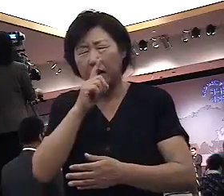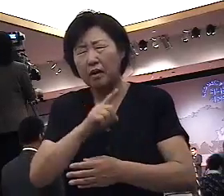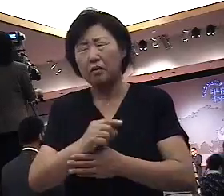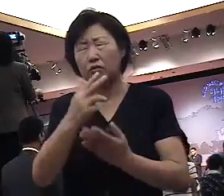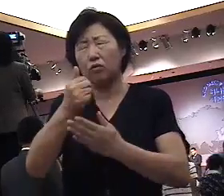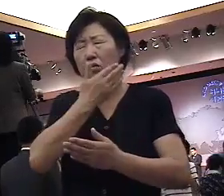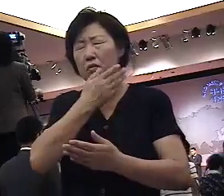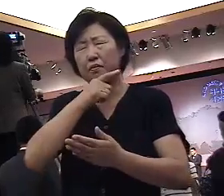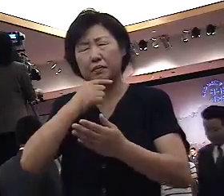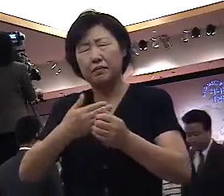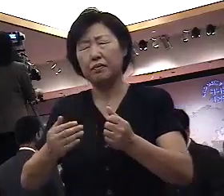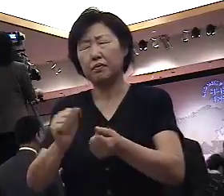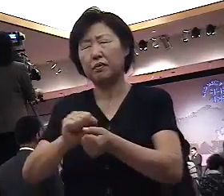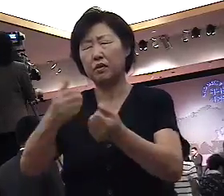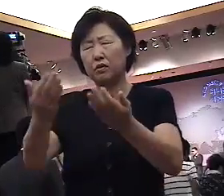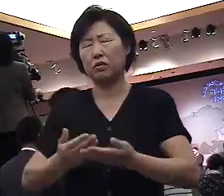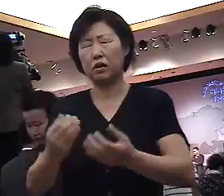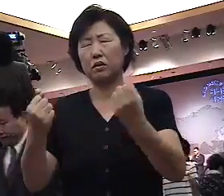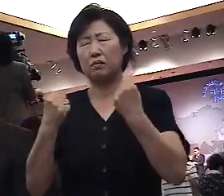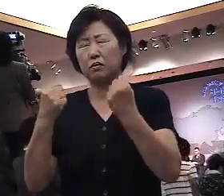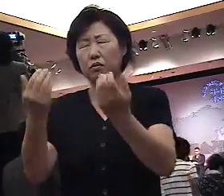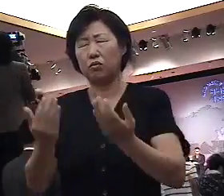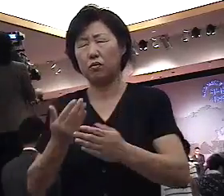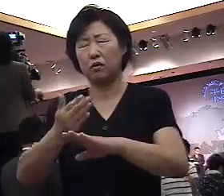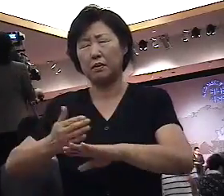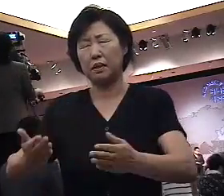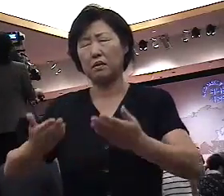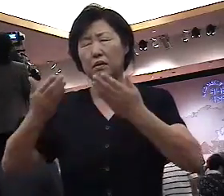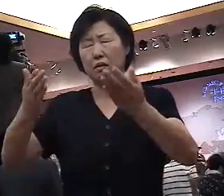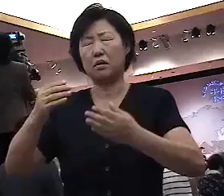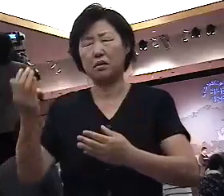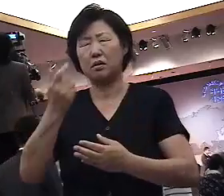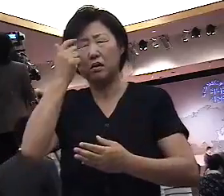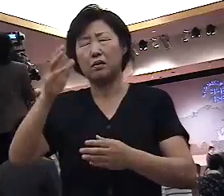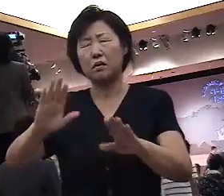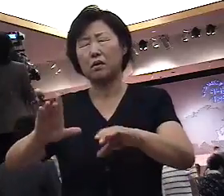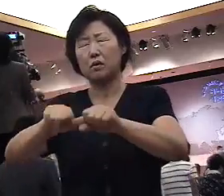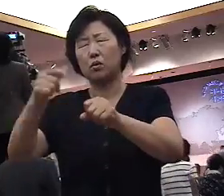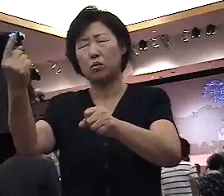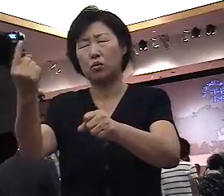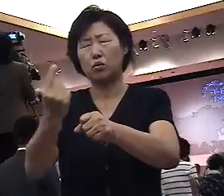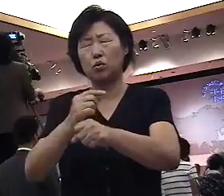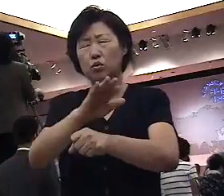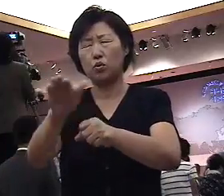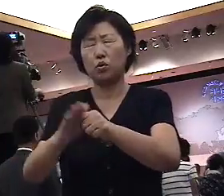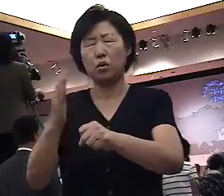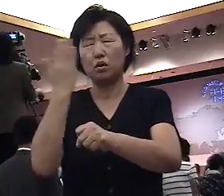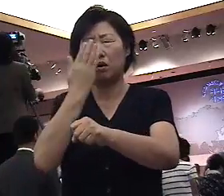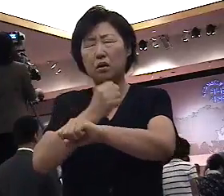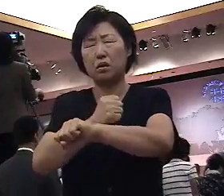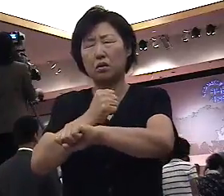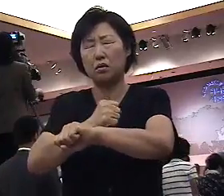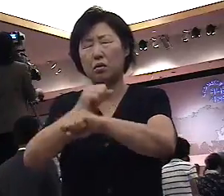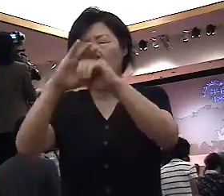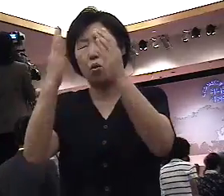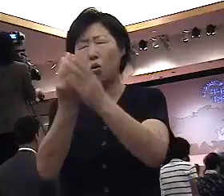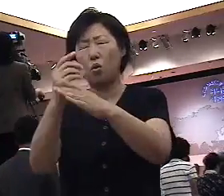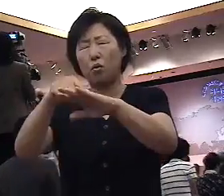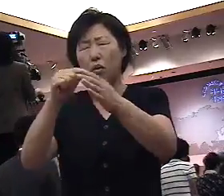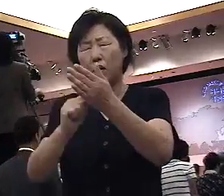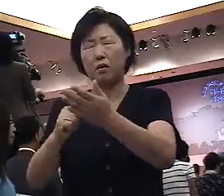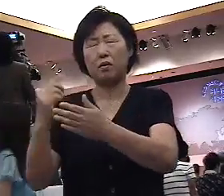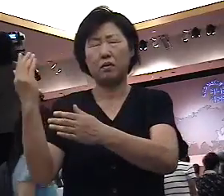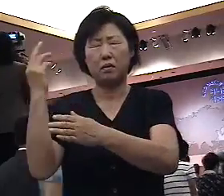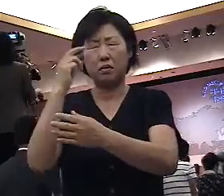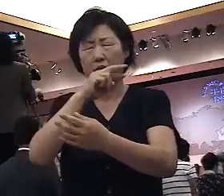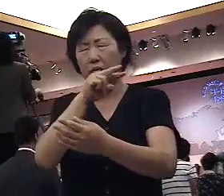보혈로 씻어주시고 힘주시니 더욱 감사드립니다. 성령님 이 시간 오셔서 우리들을 정케하시고 온 마음을 두루